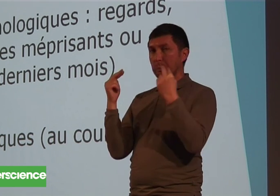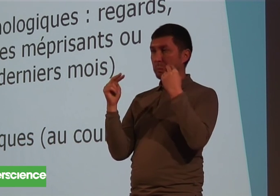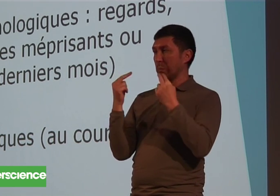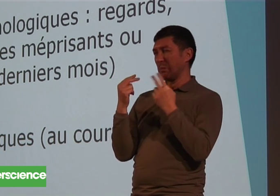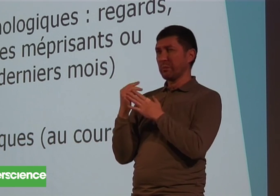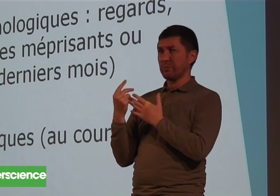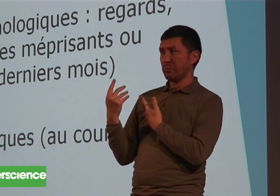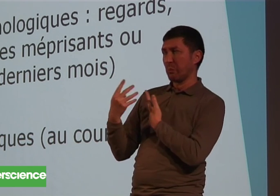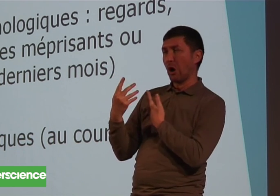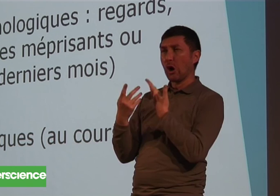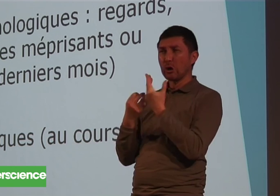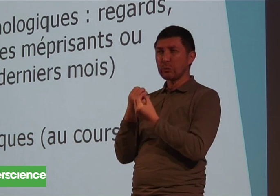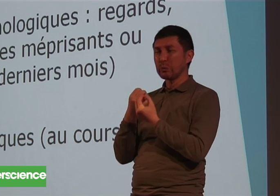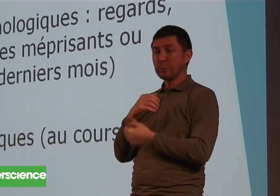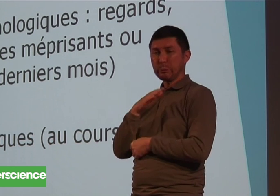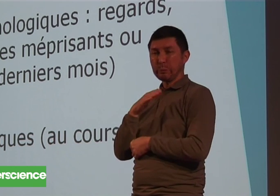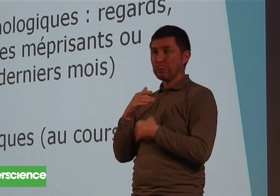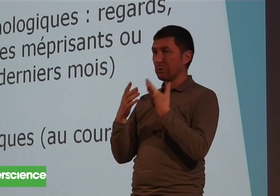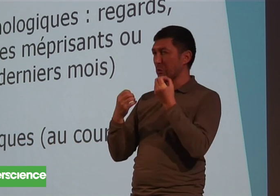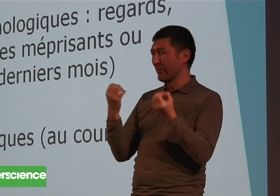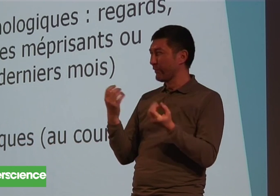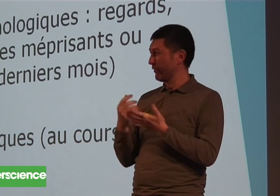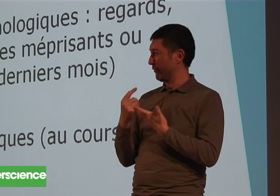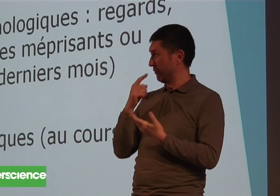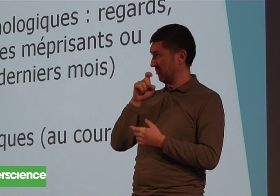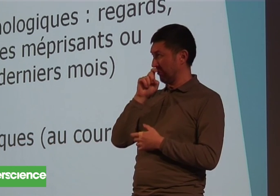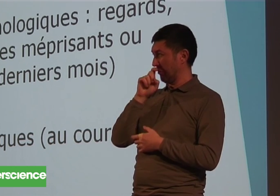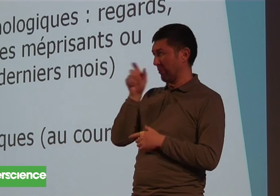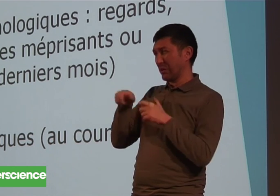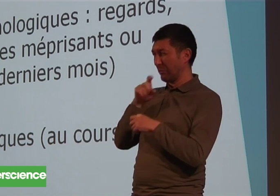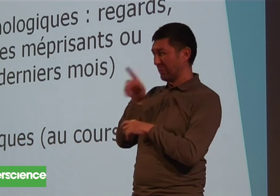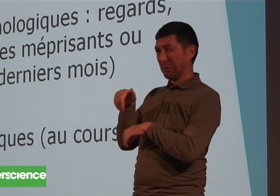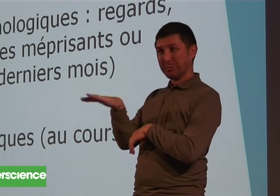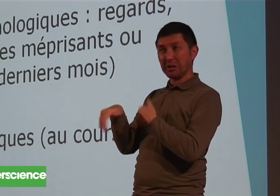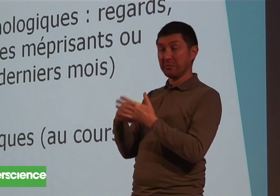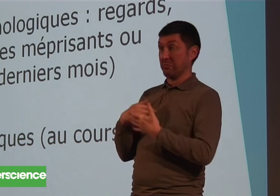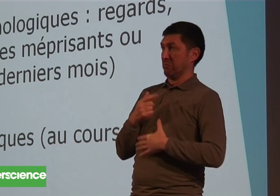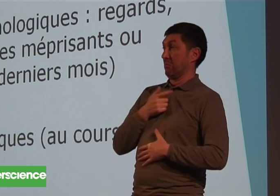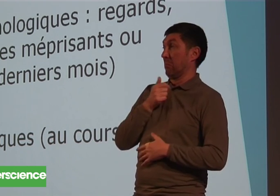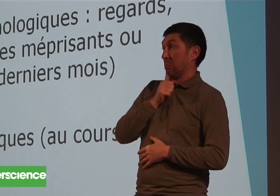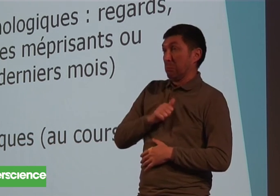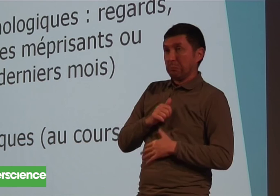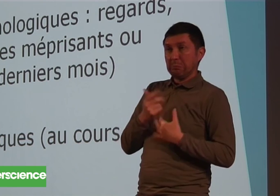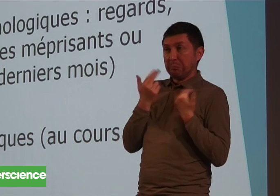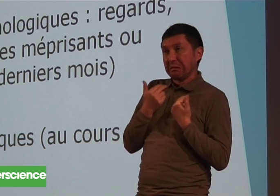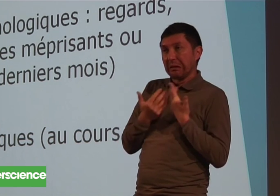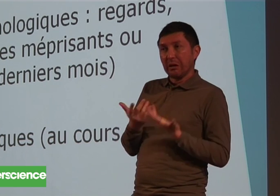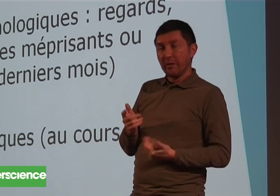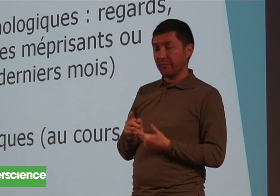ou de gestes méprisants ou humiliants au cours des 12 derniers mois. On a également interrogé les violences